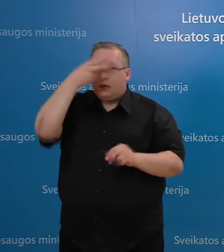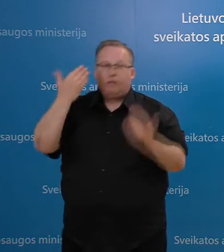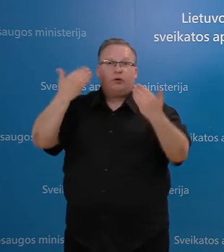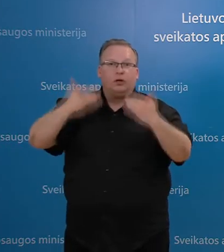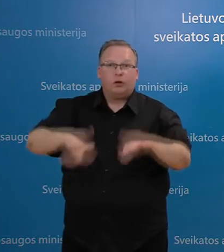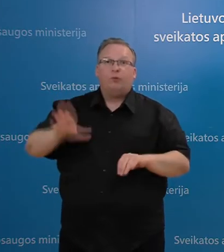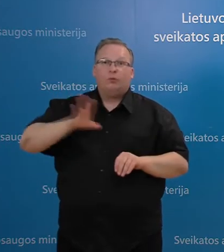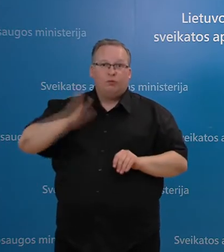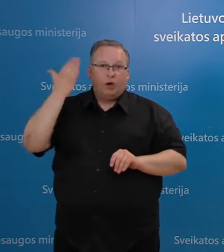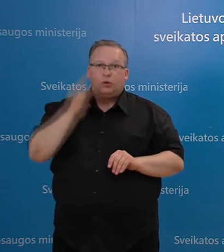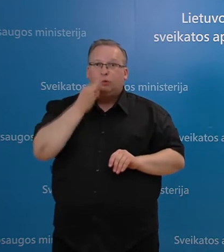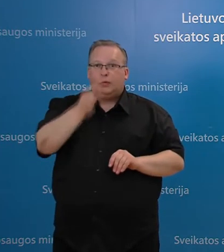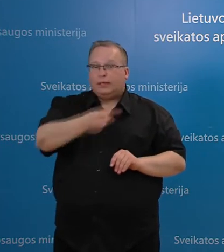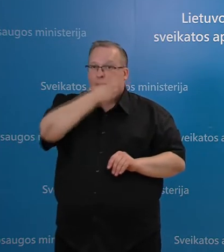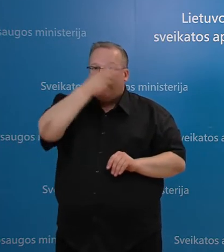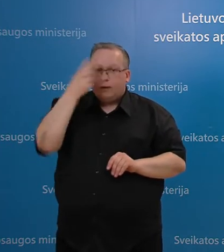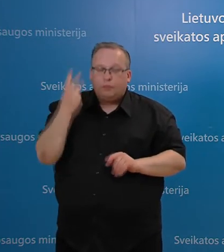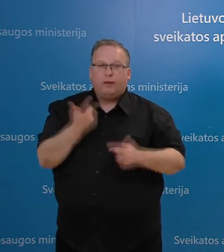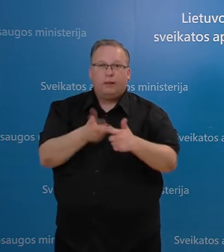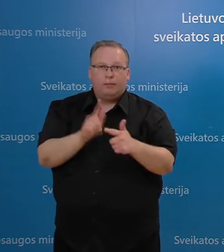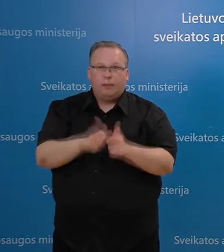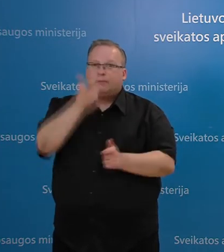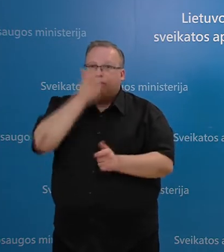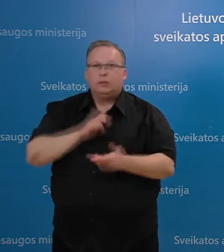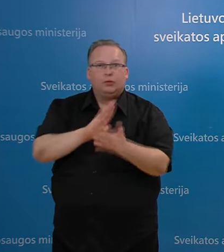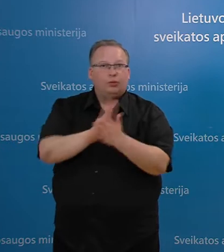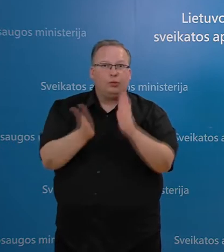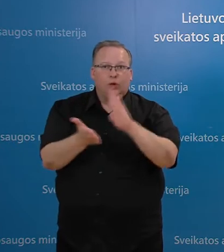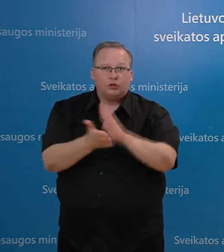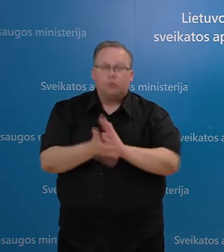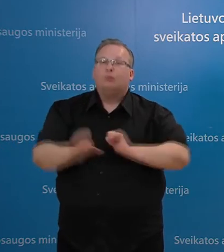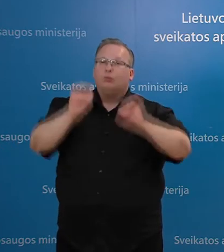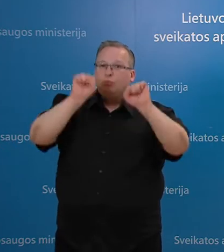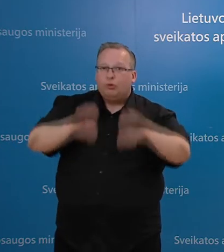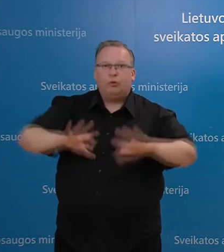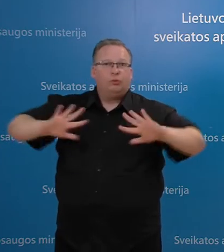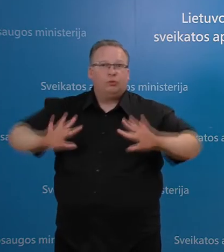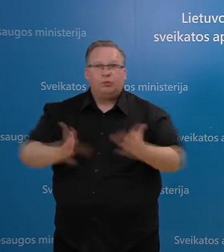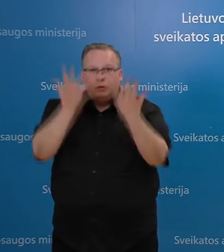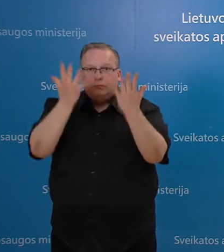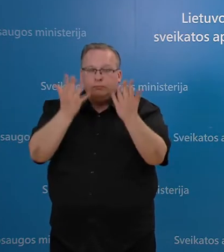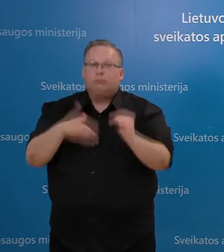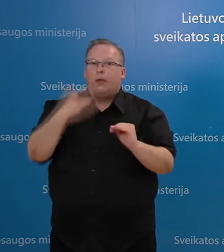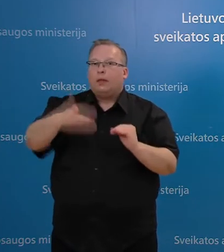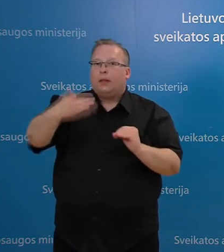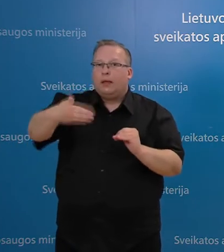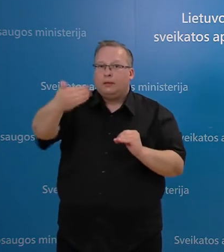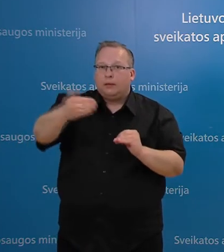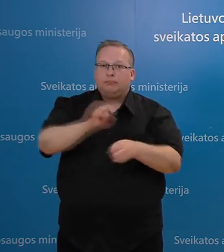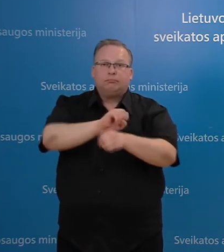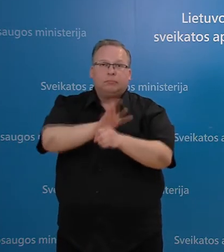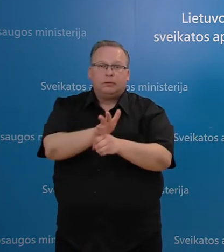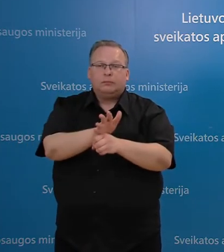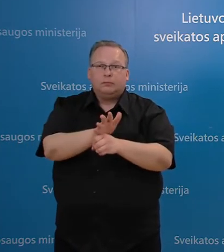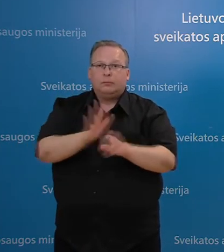buvo minėta, Lietuva atsakingai ruošiasi galimiem ateities